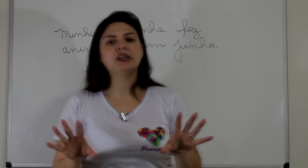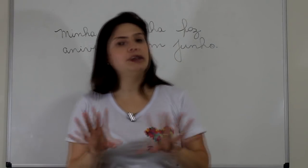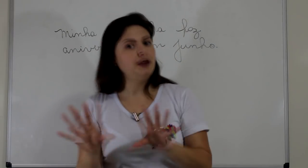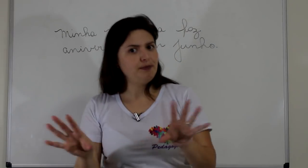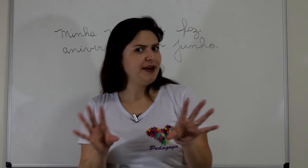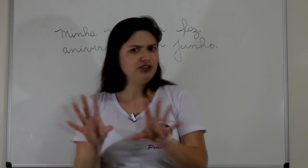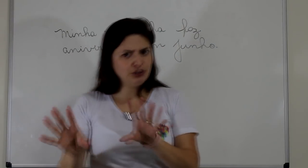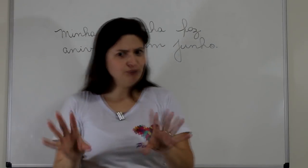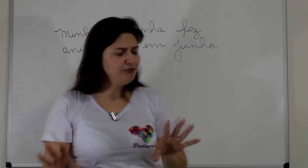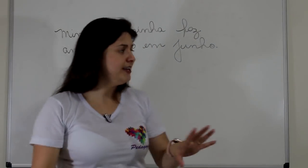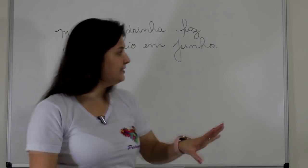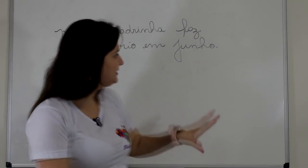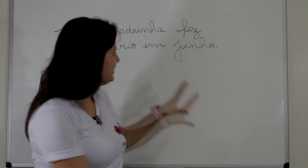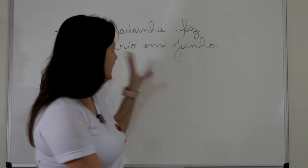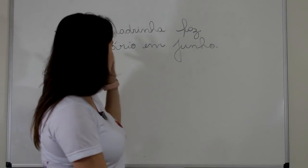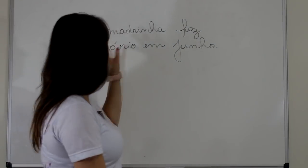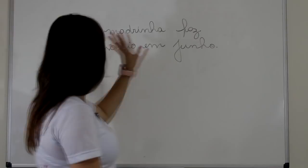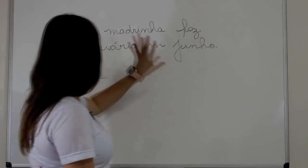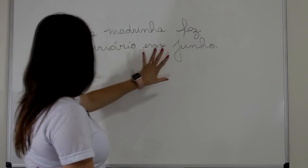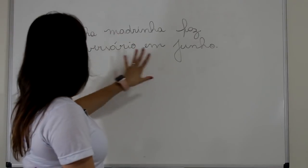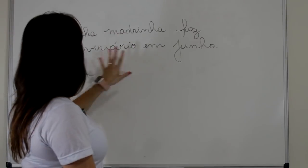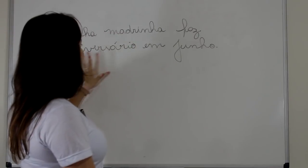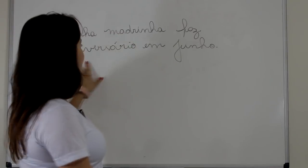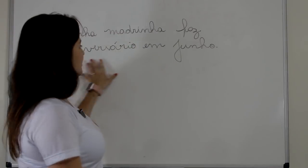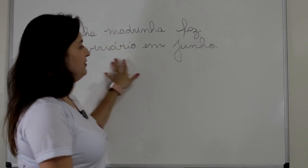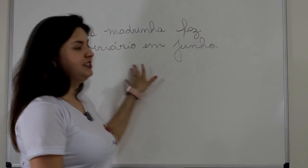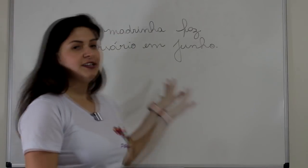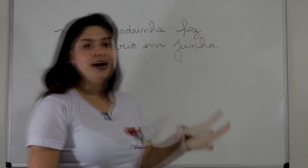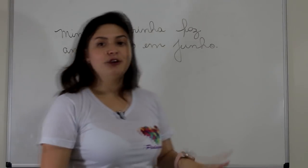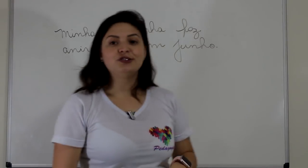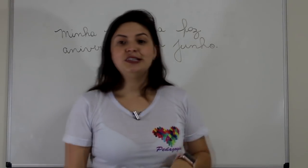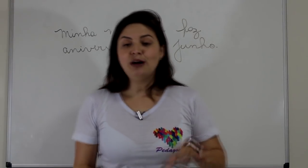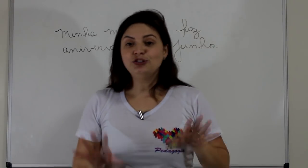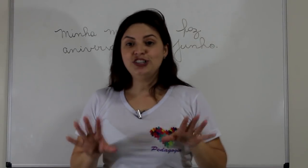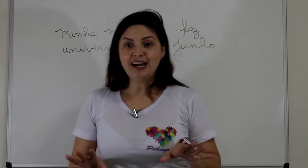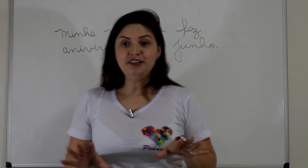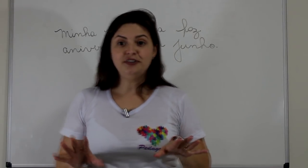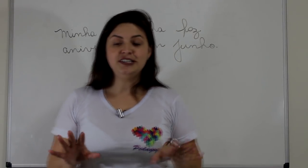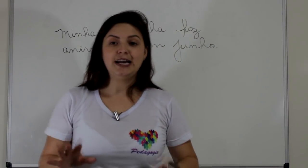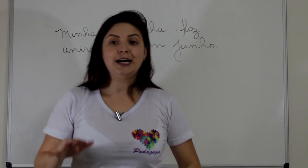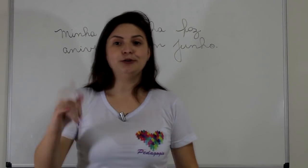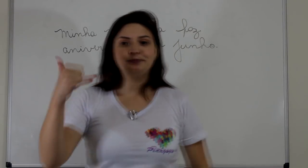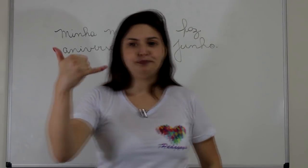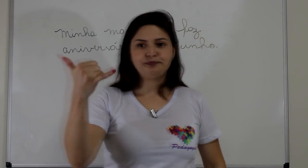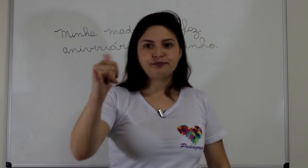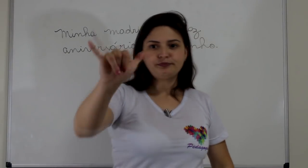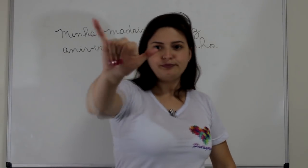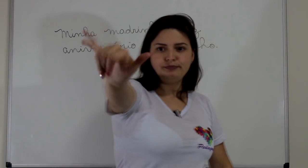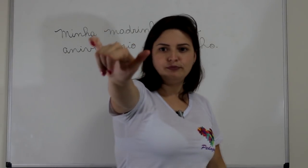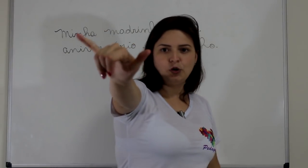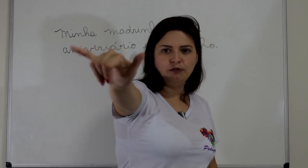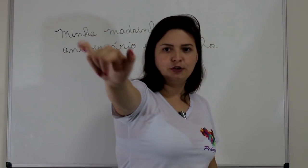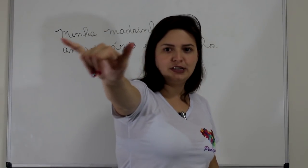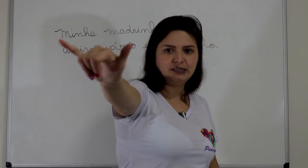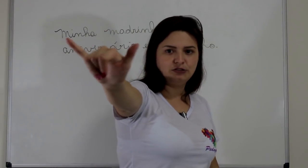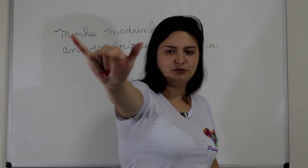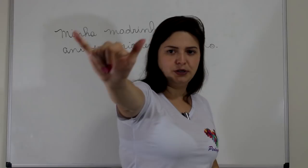de repente não tem necessidade. Aniversário, sinal de aniversário. Configuração de